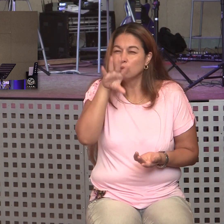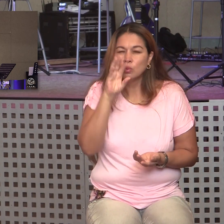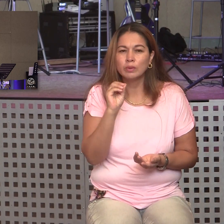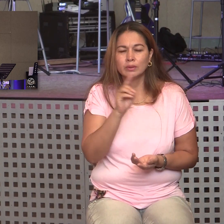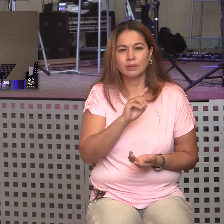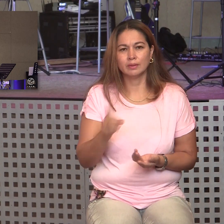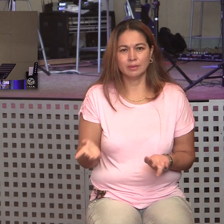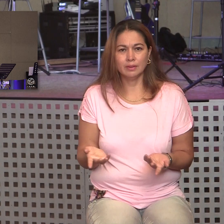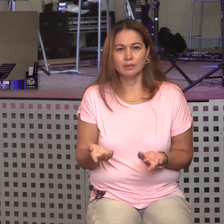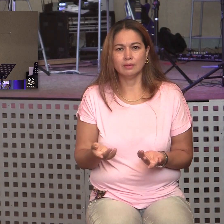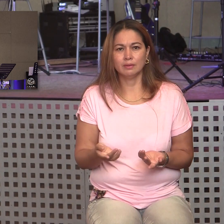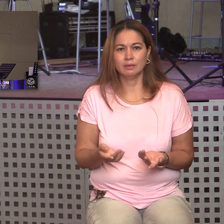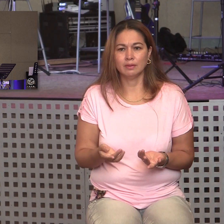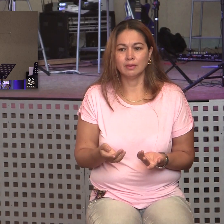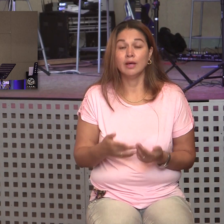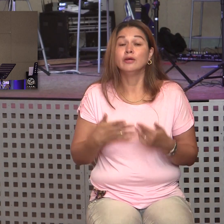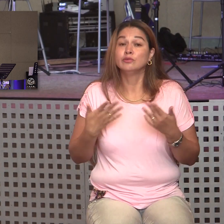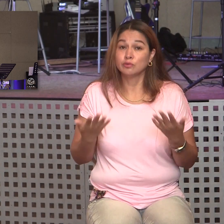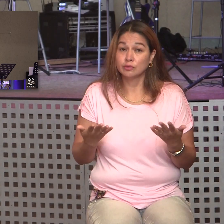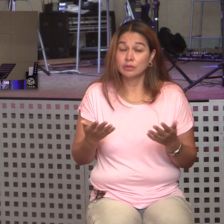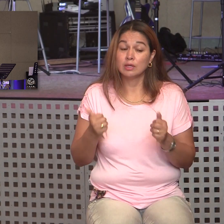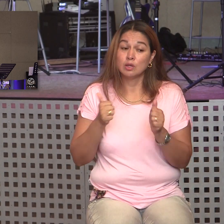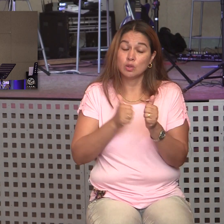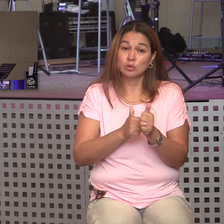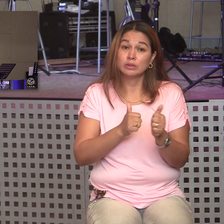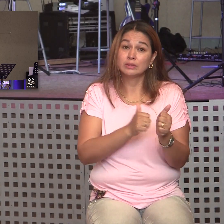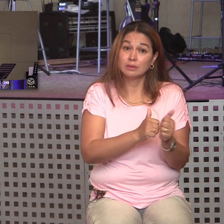no se pudieron callar.